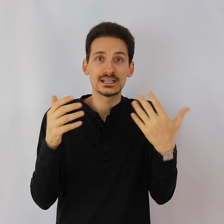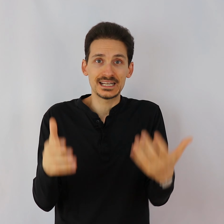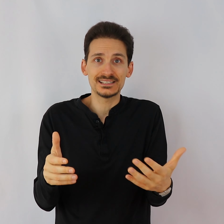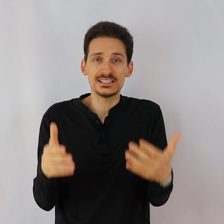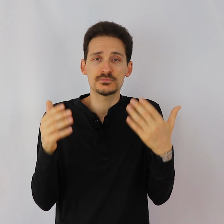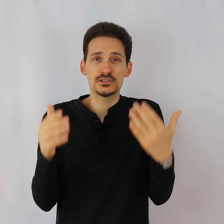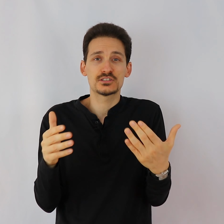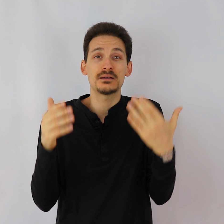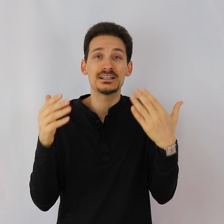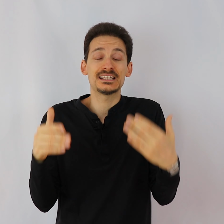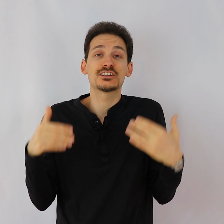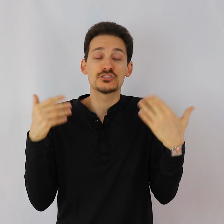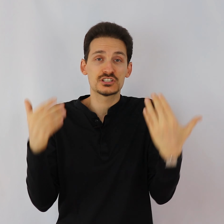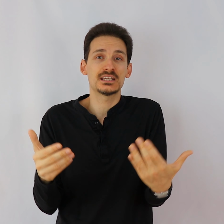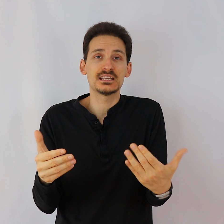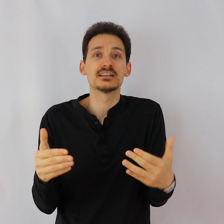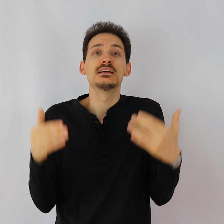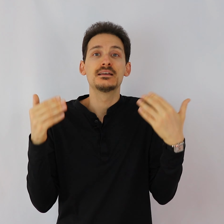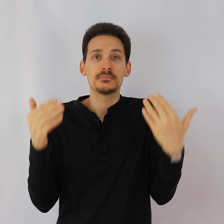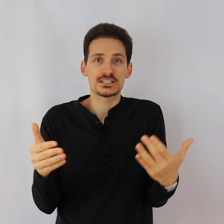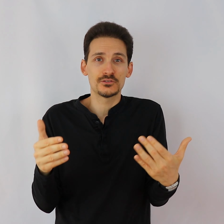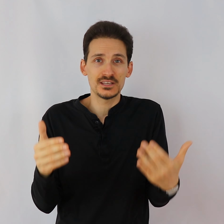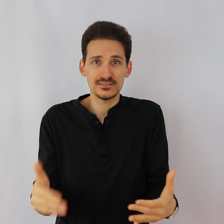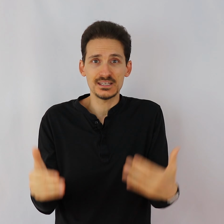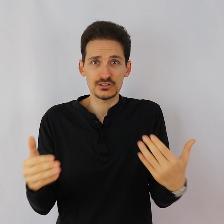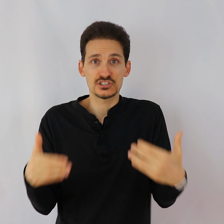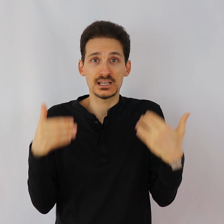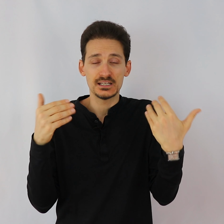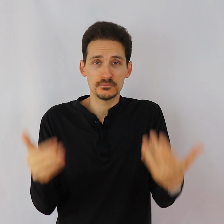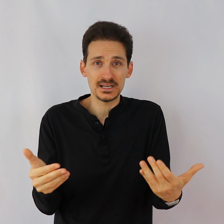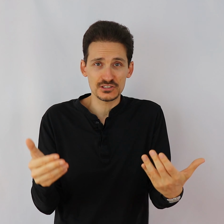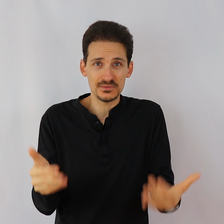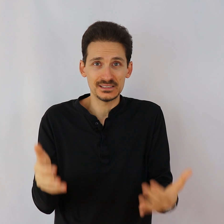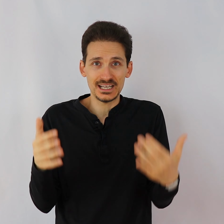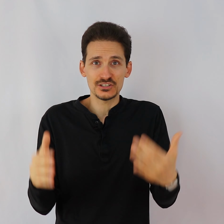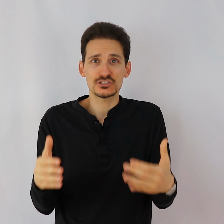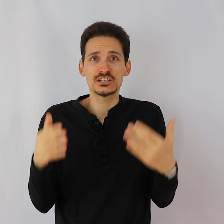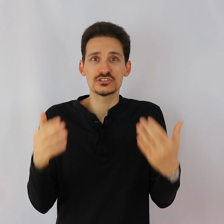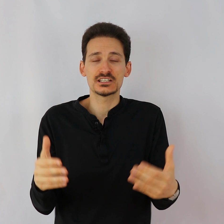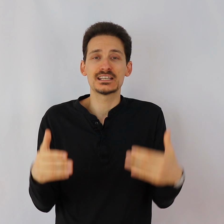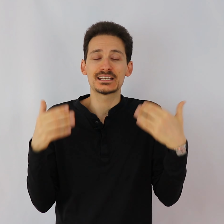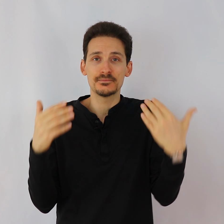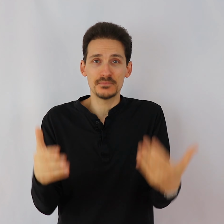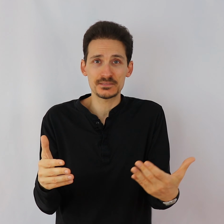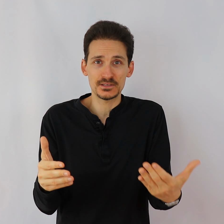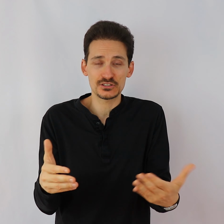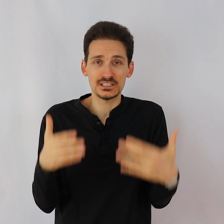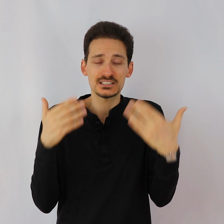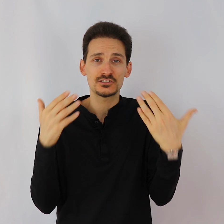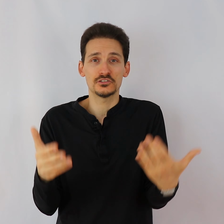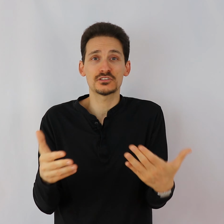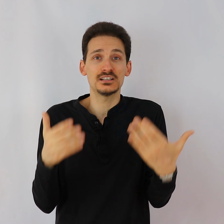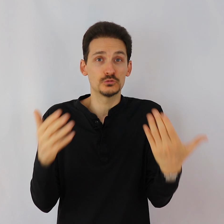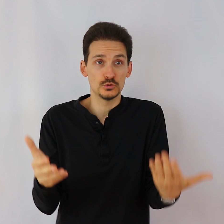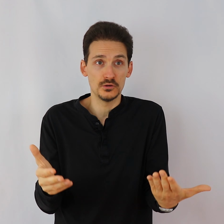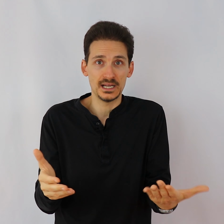gratis puedes una manera de conseguir más audiencia conseguir más comentarios y conseguir que más personas conozcan tu obra